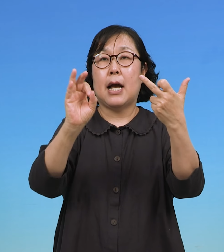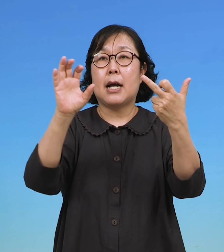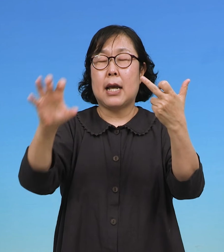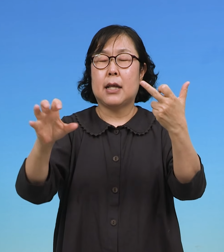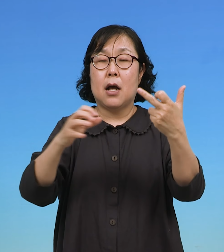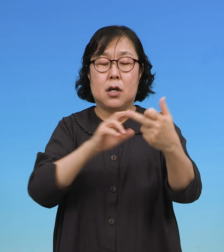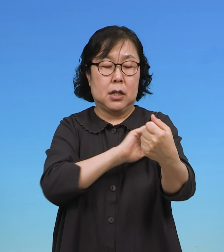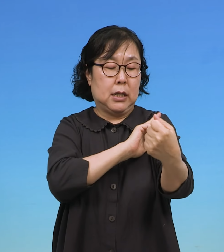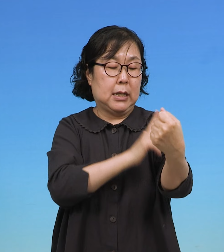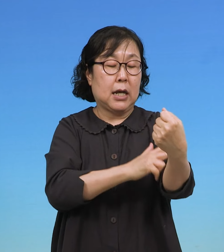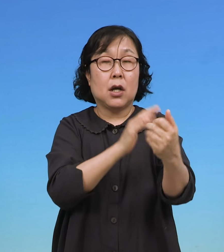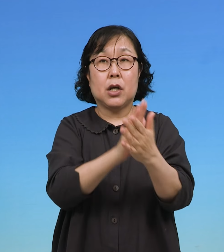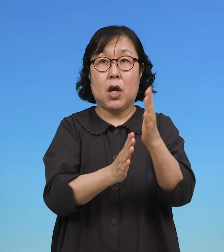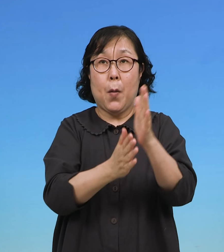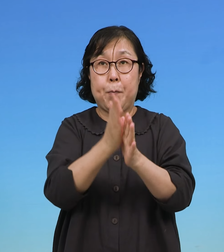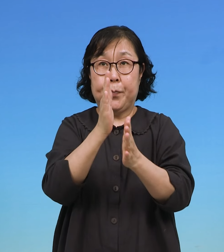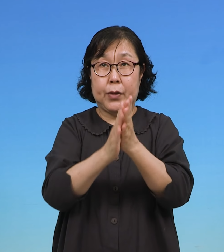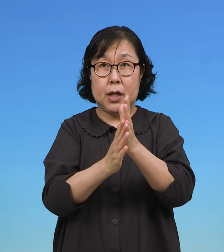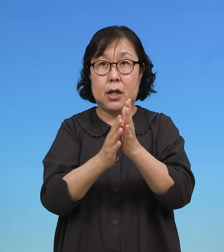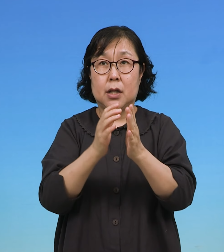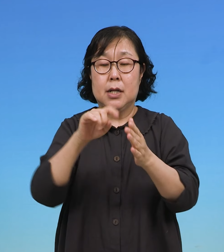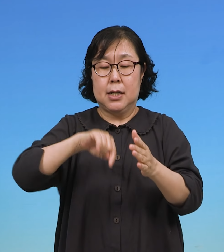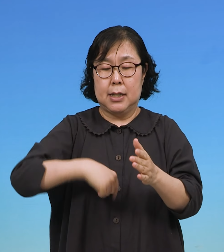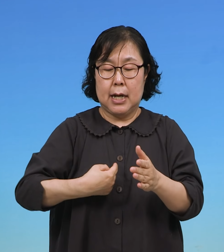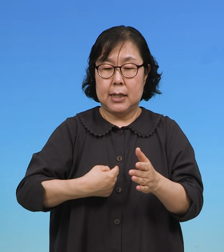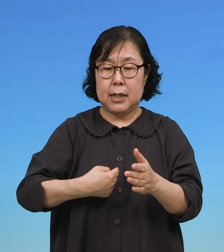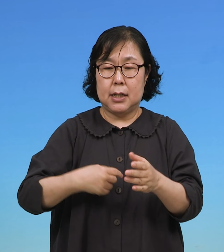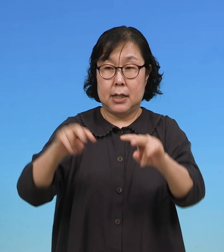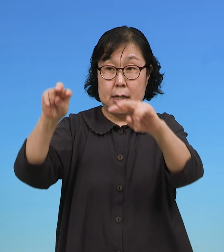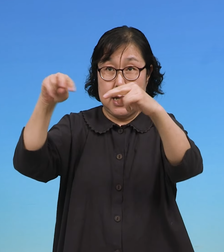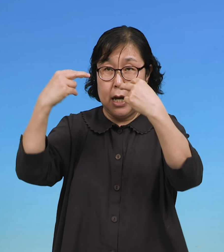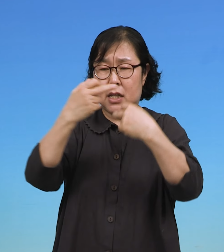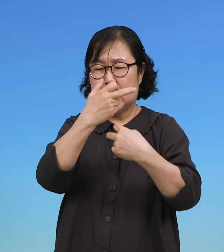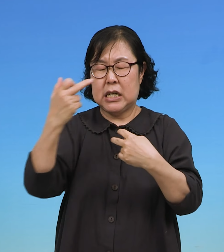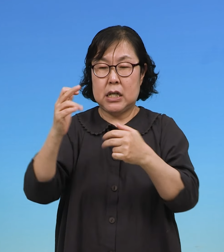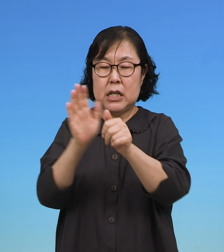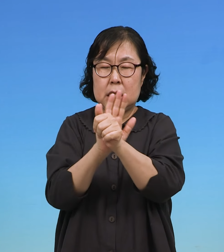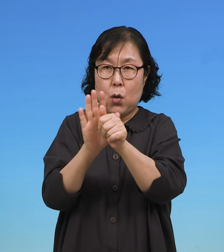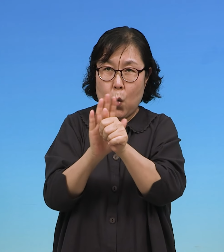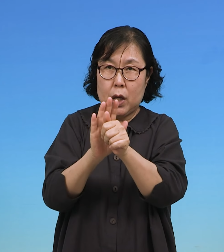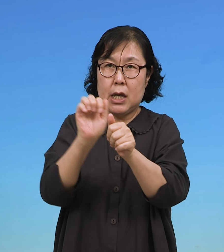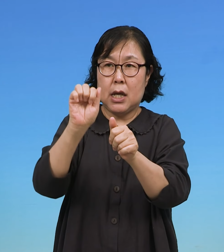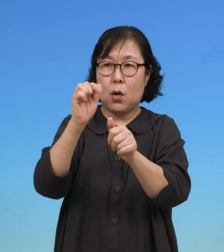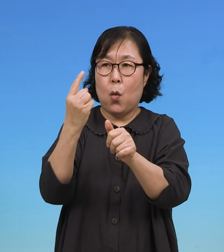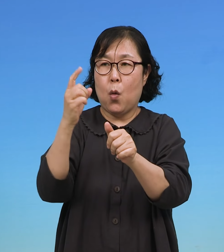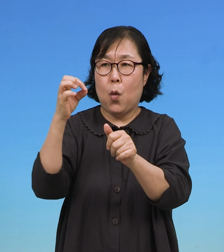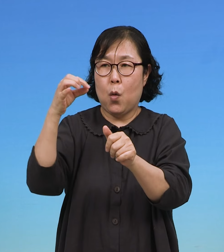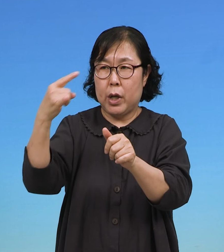자격을 잃어버린 자기를 향하여 얼마나 상상을 초월한 호의를 베풀어 주시잖아요.